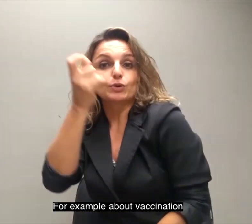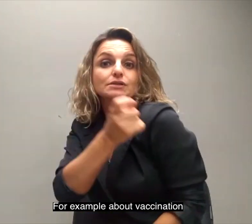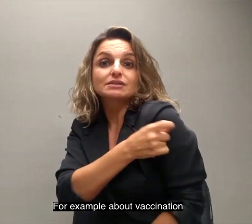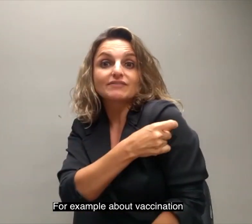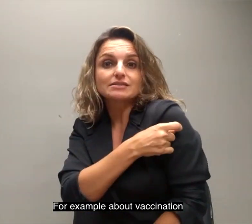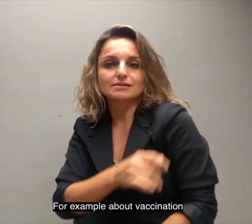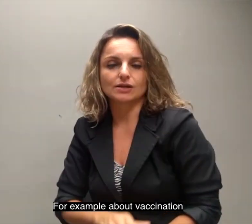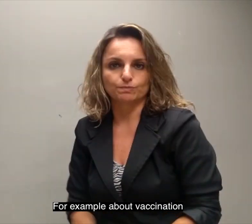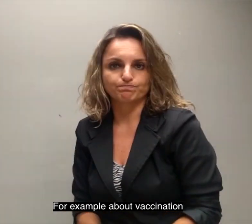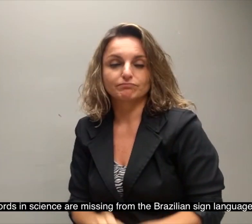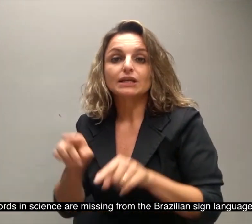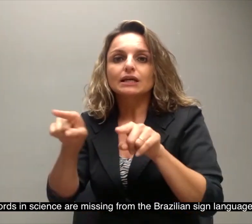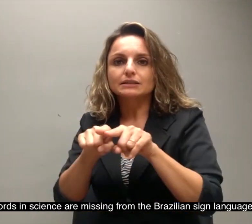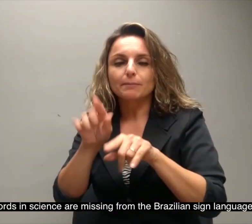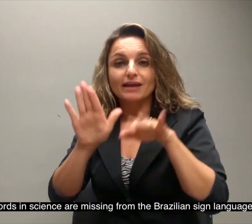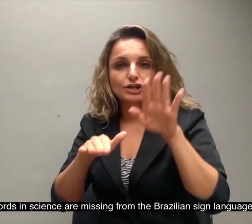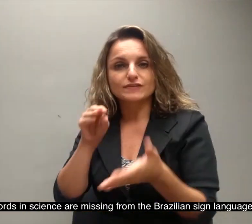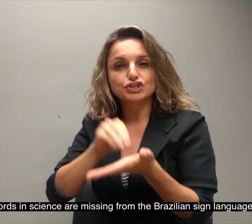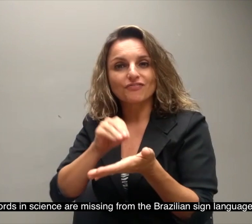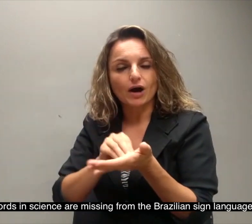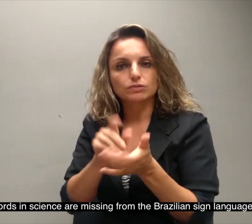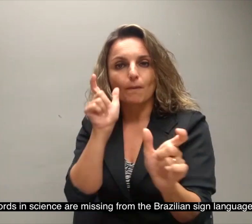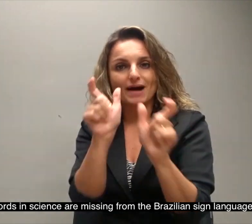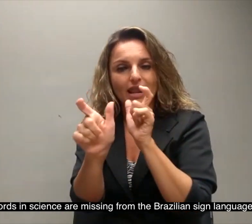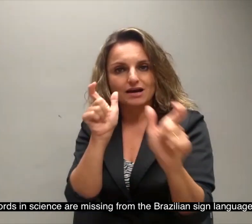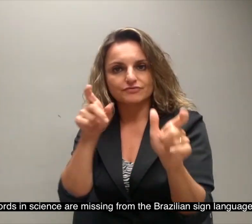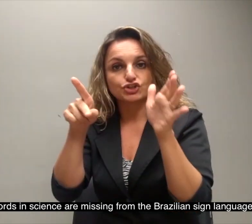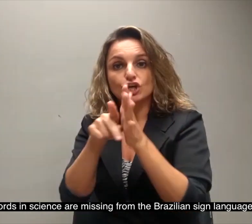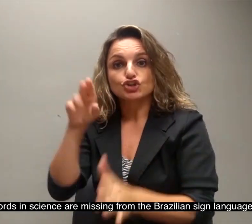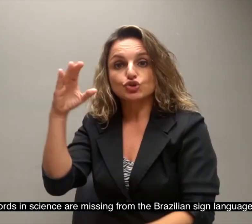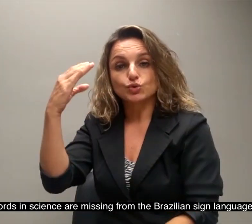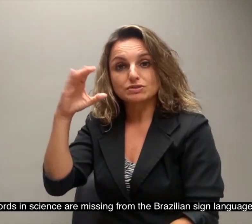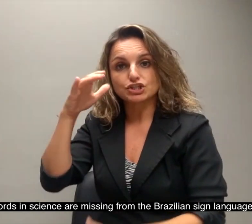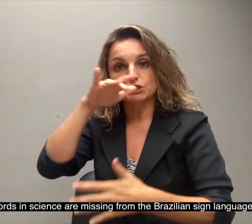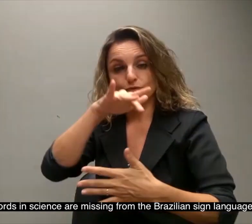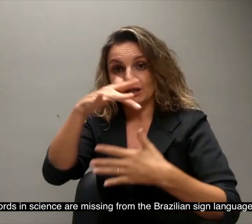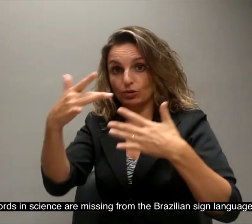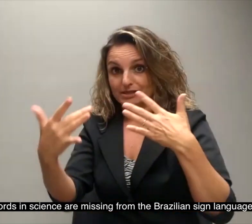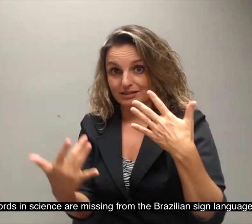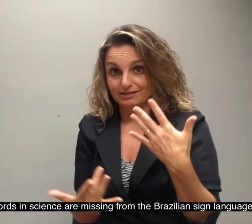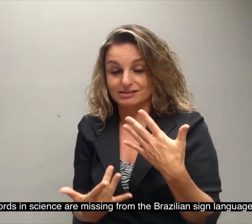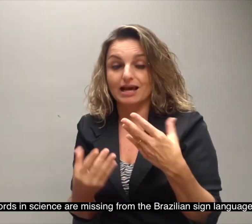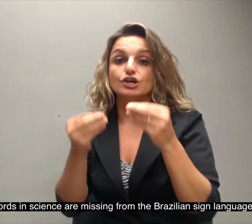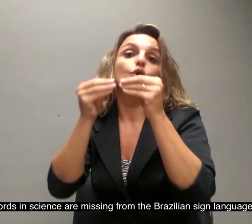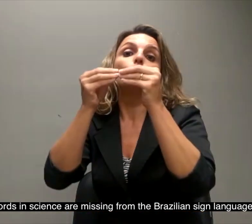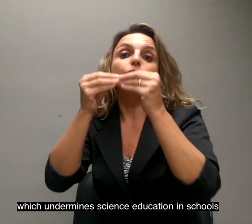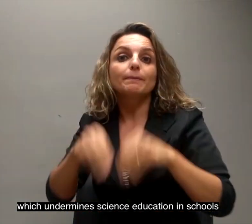importância da vacinação. E também, às vezes, faltam palavras de conhecimento científico na língua brasileira sinais, o que